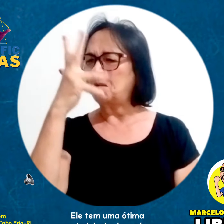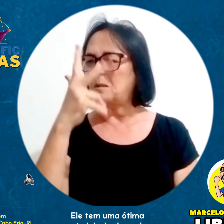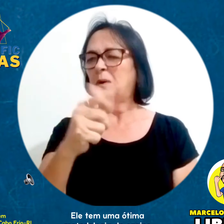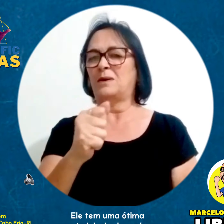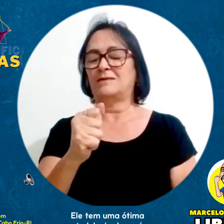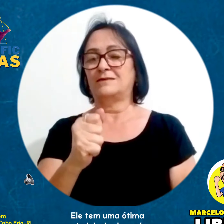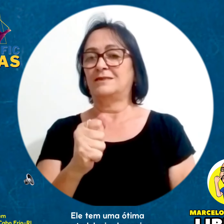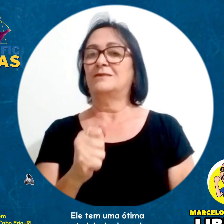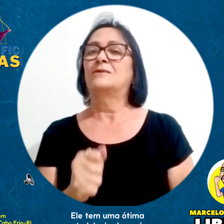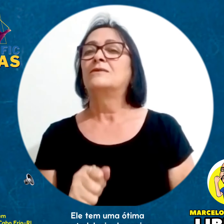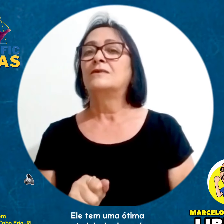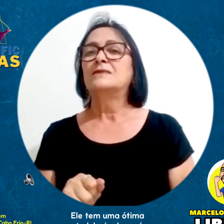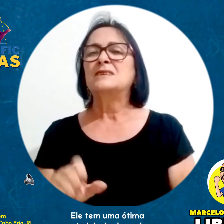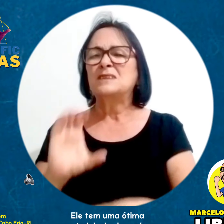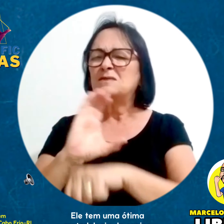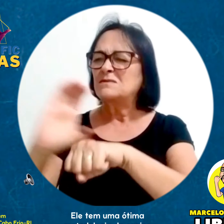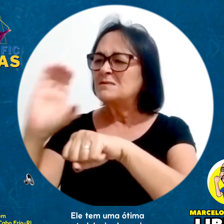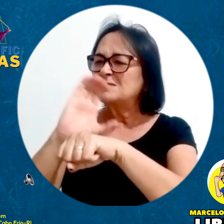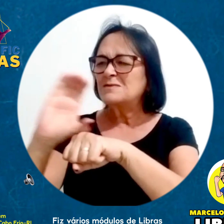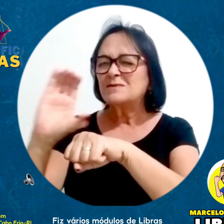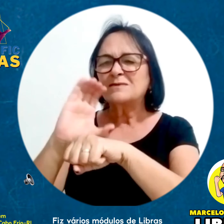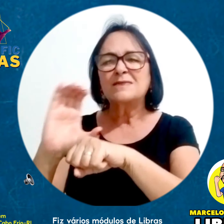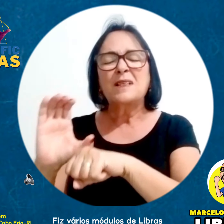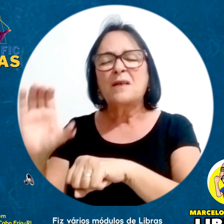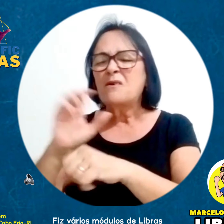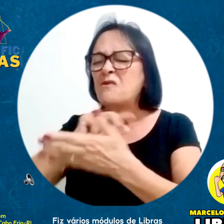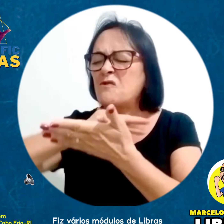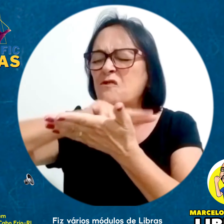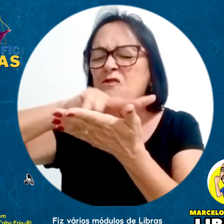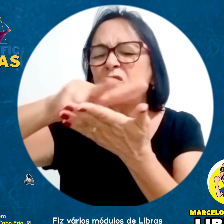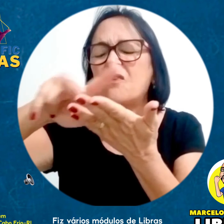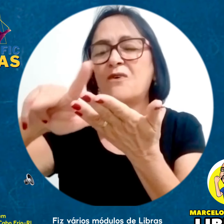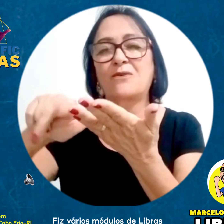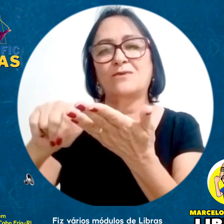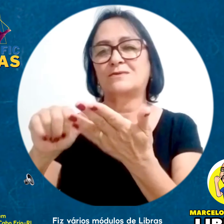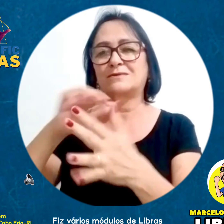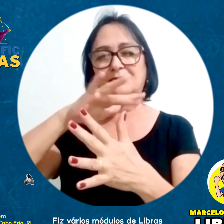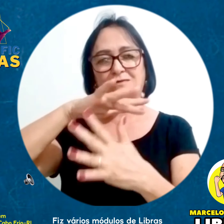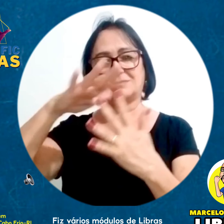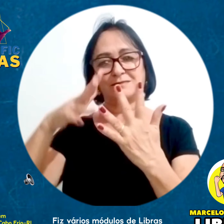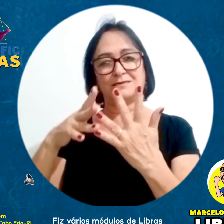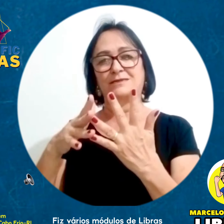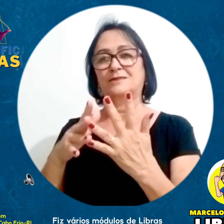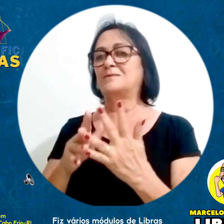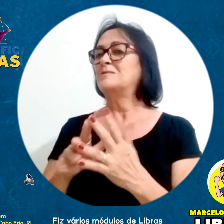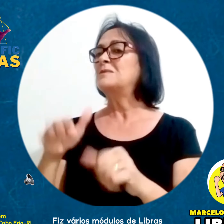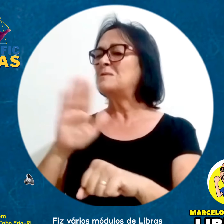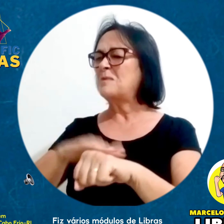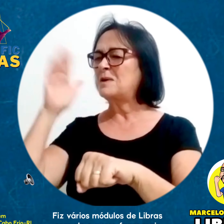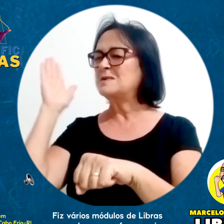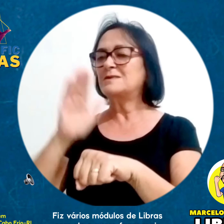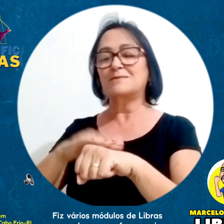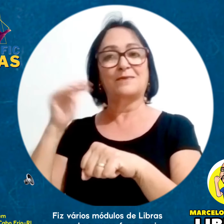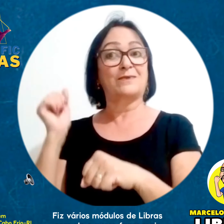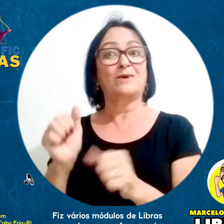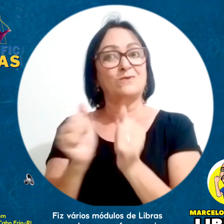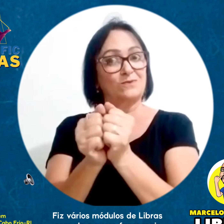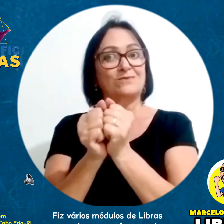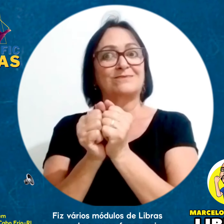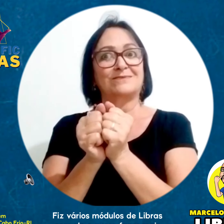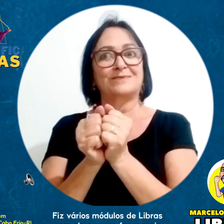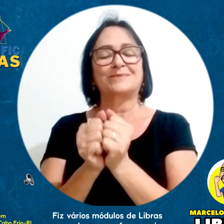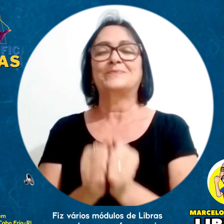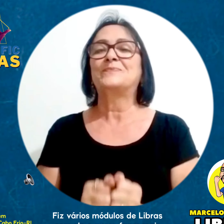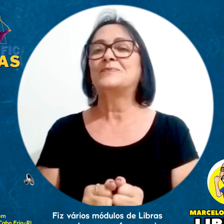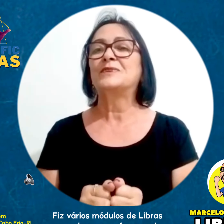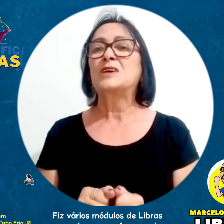metodologia de ensino é ótima. Eu fiz vários cursos de livros, vários módulos, ainda quero